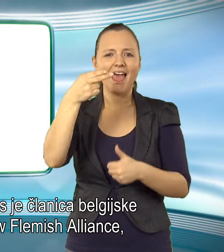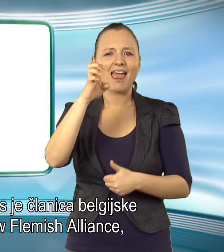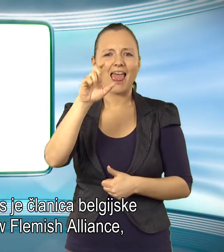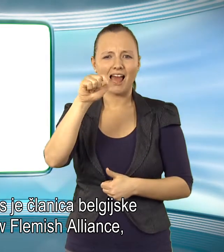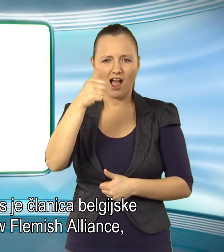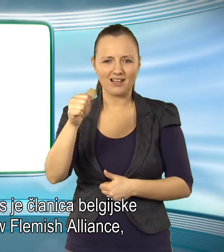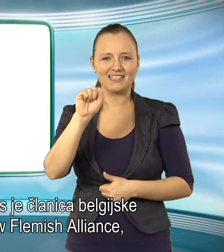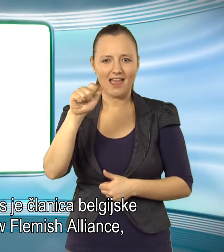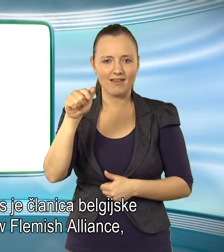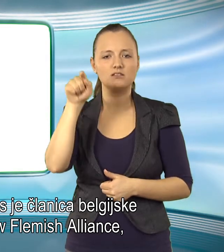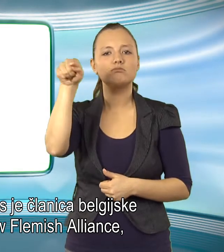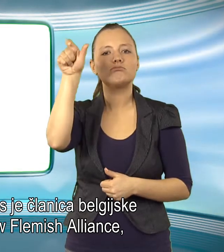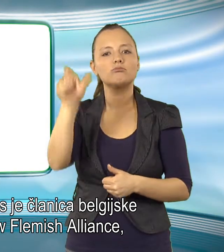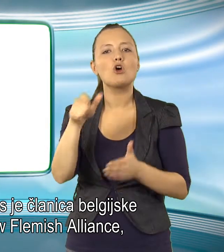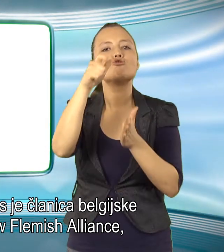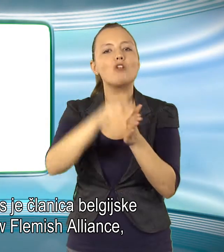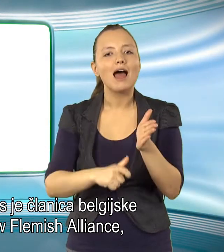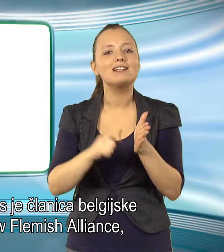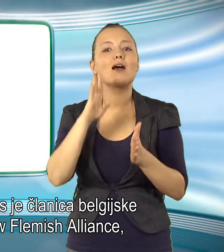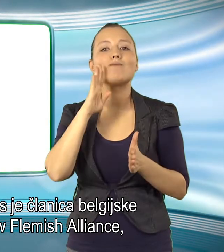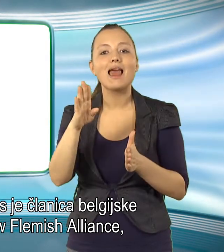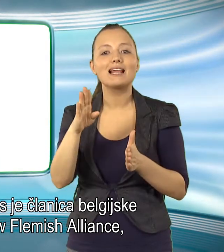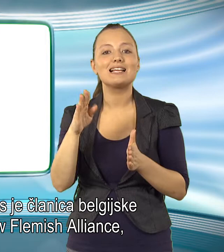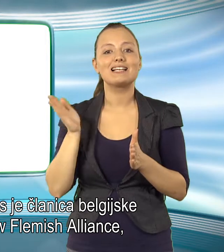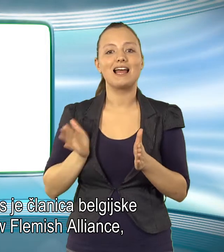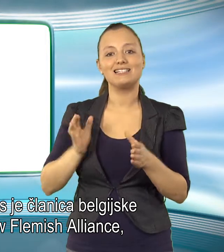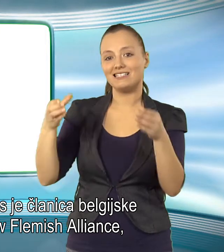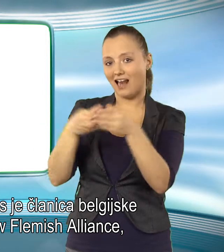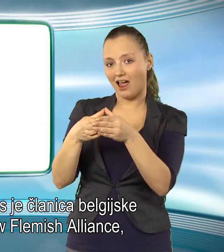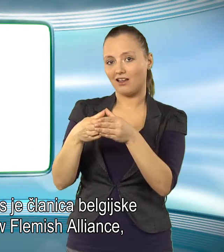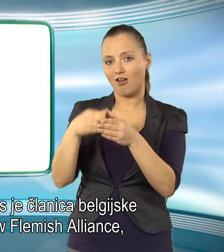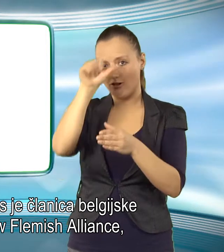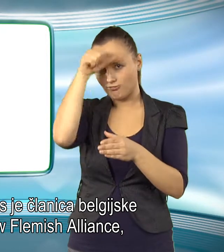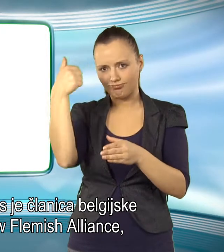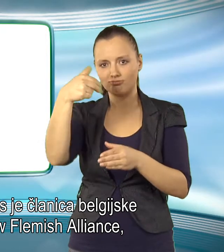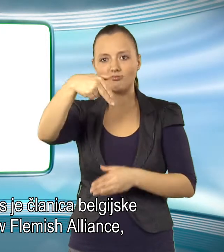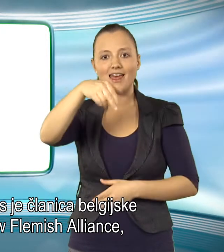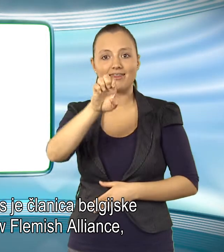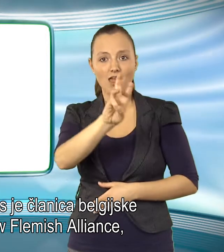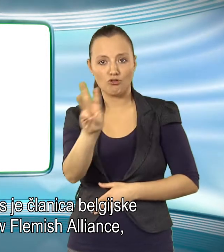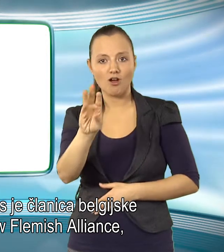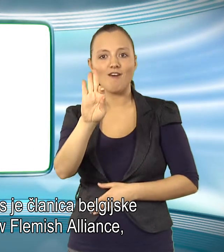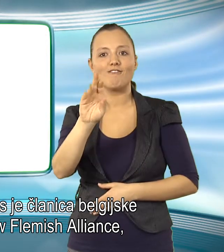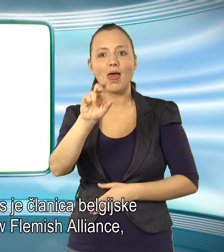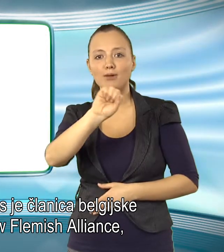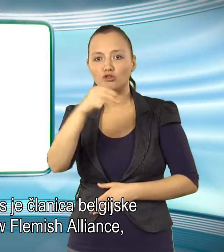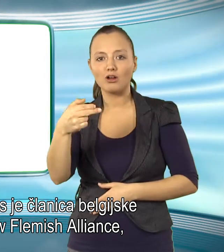Helga Stevens je članica belgijske stranke New Flemish Alliance, ki je konzervativno gibanje za mirno odcepitev Flamske